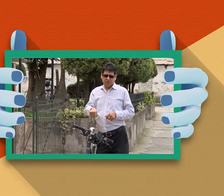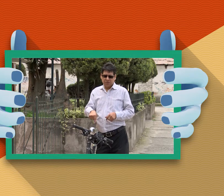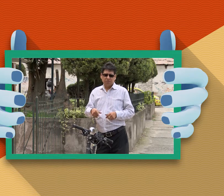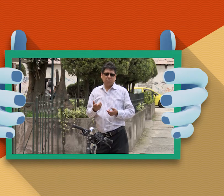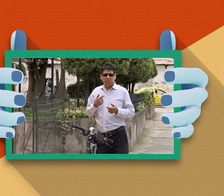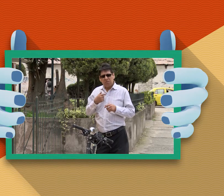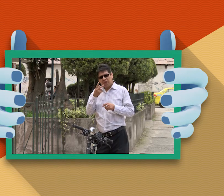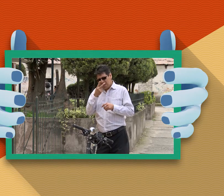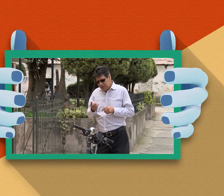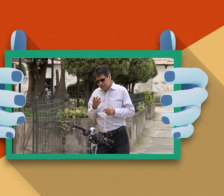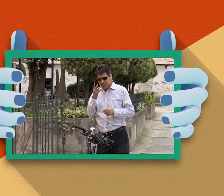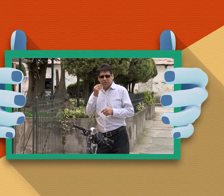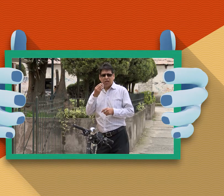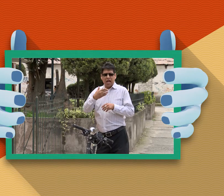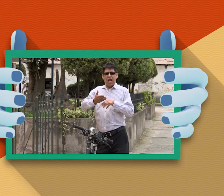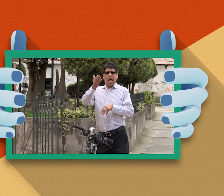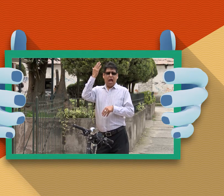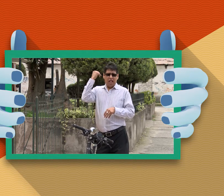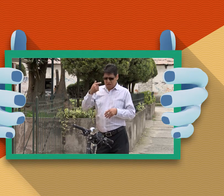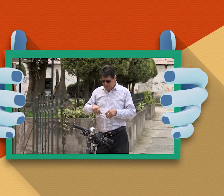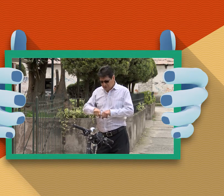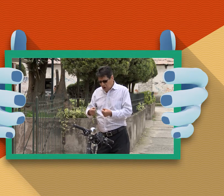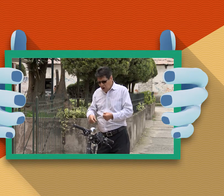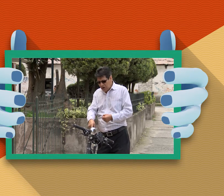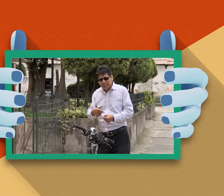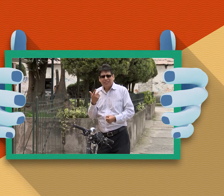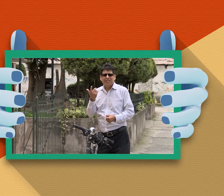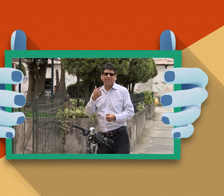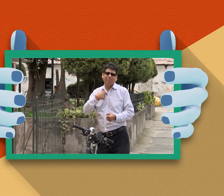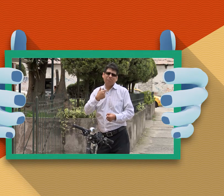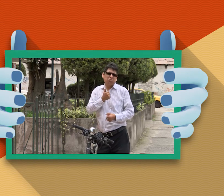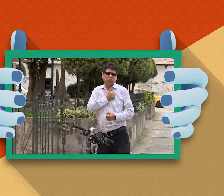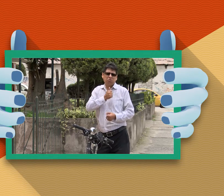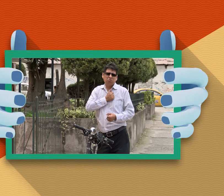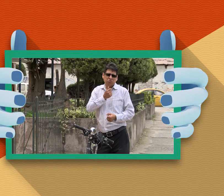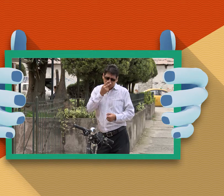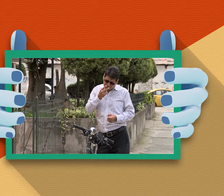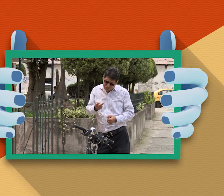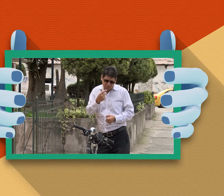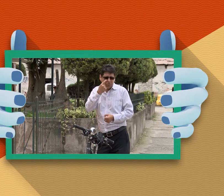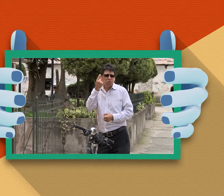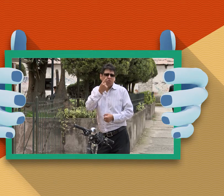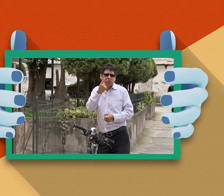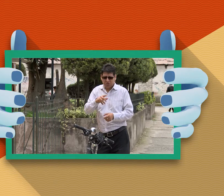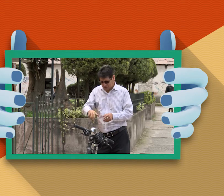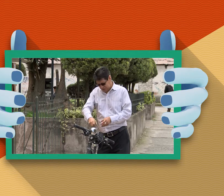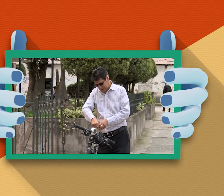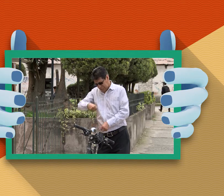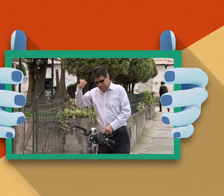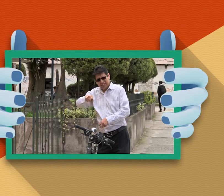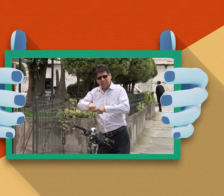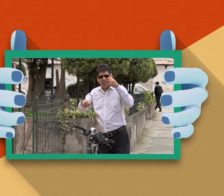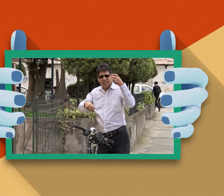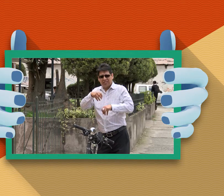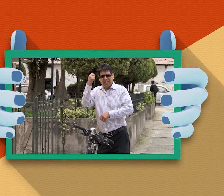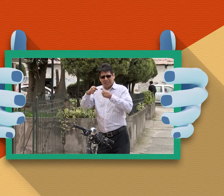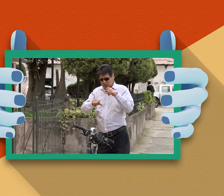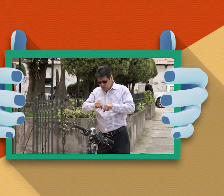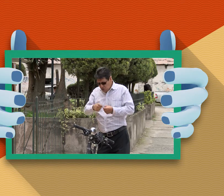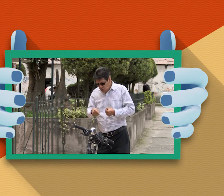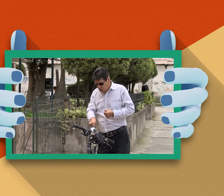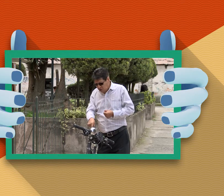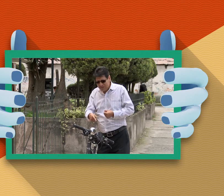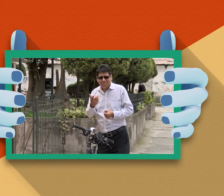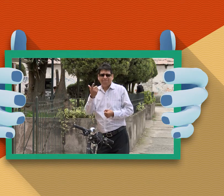disfruto mucho recuerda que ese tiempo y bicicletas sufre un desperfecto se